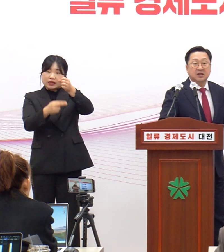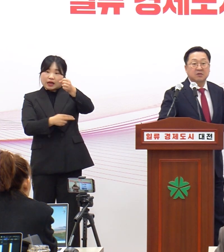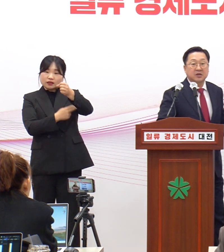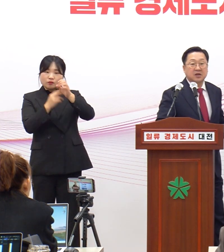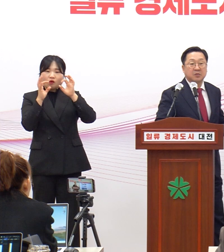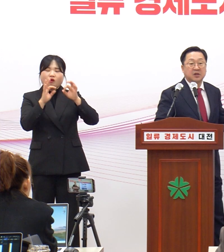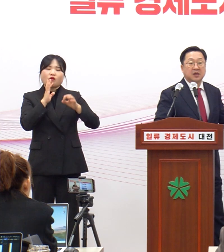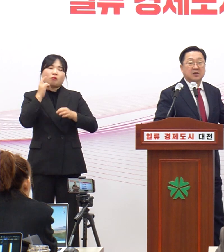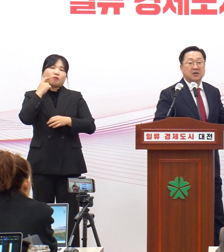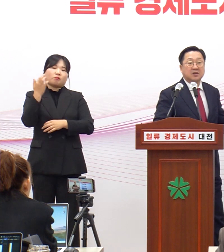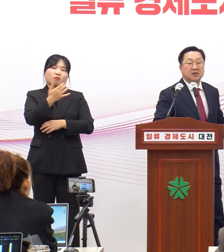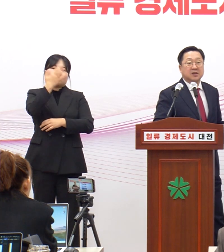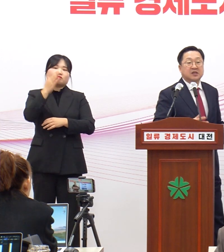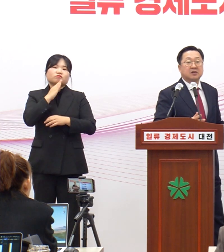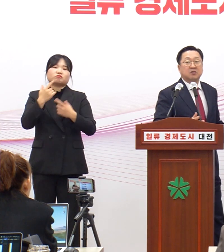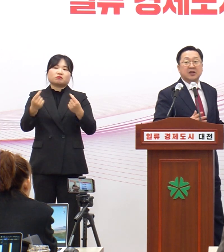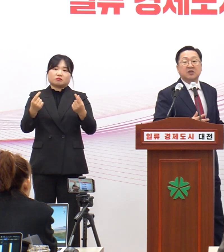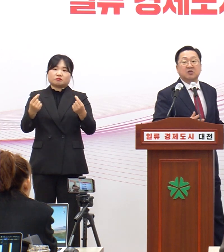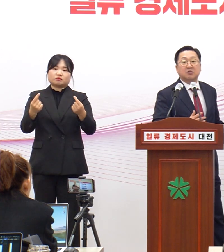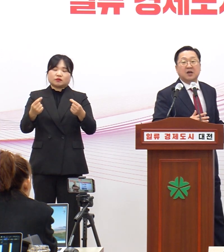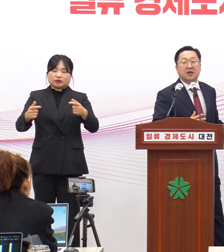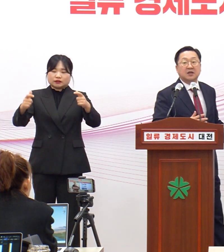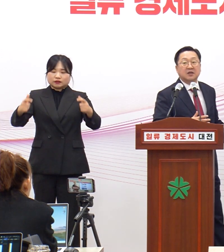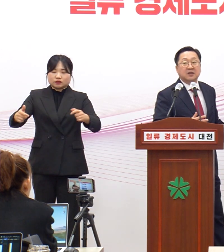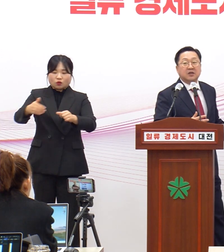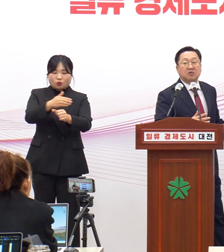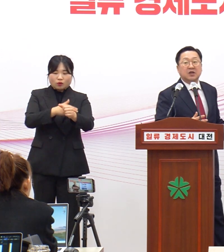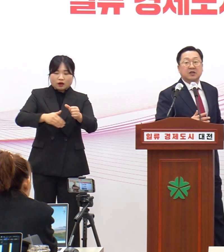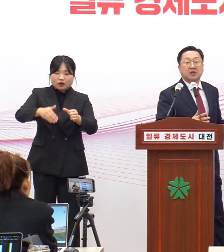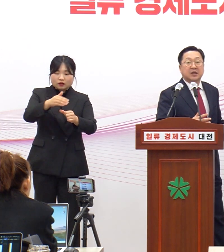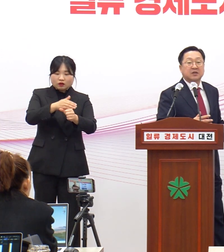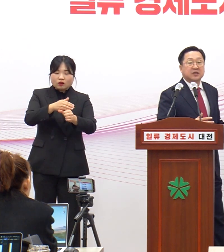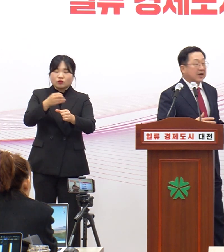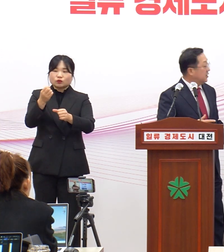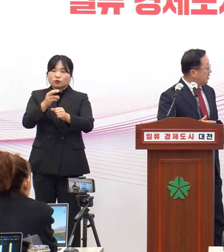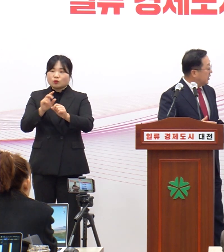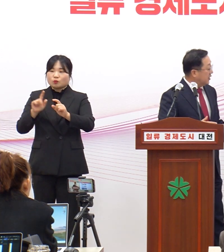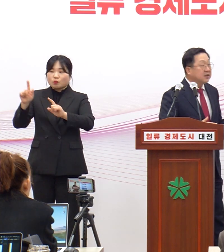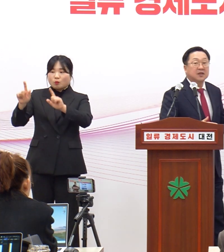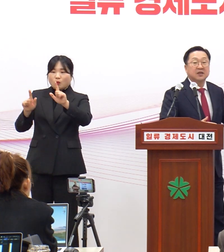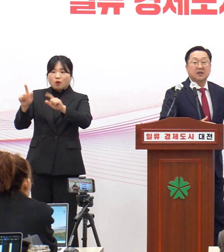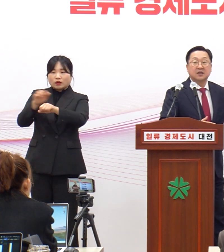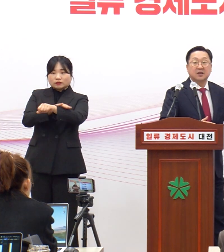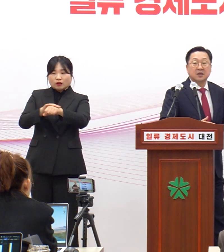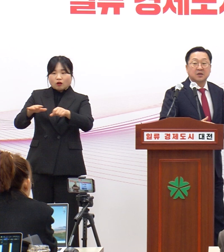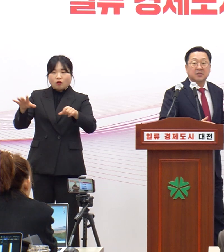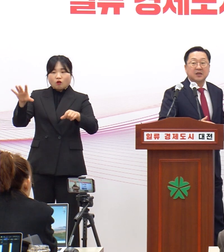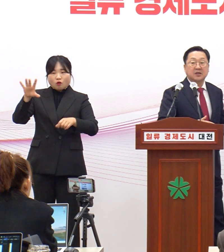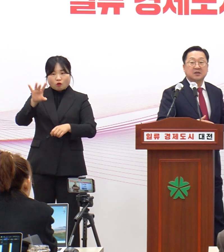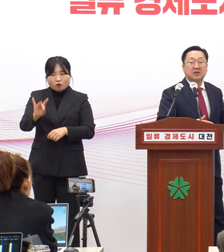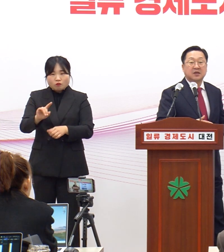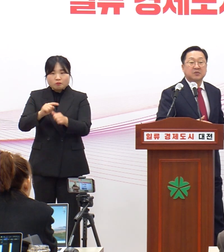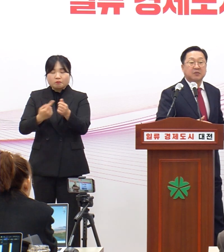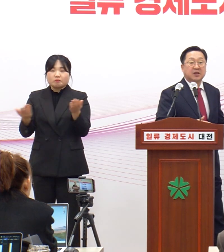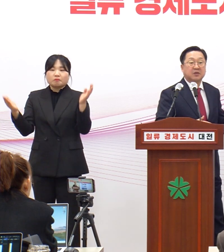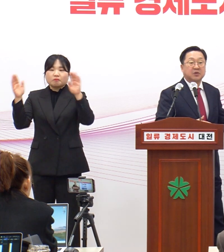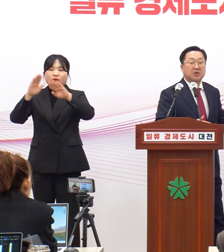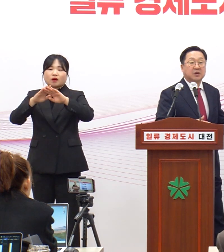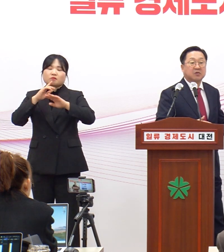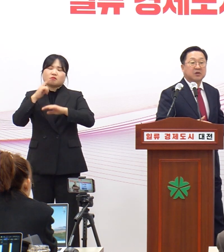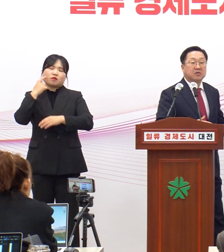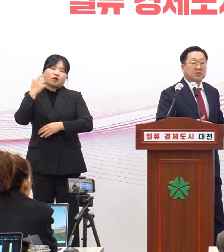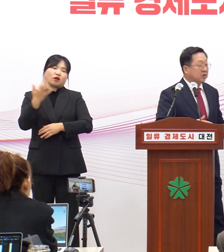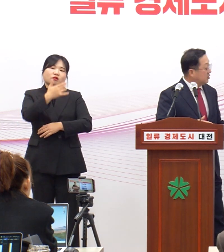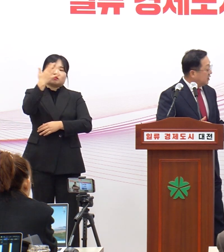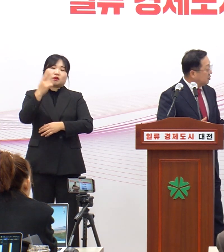저는 했다고 생각합니다. 그러니까 지역 환경과 경관등이 맞아서 야간에 굉장히 많이 아름답다는